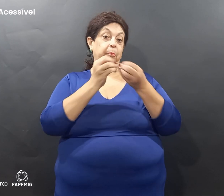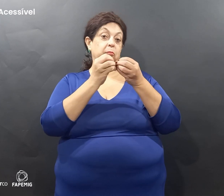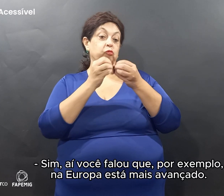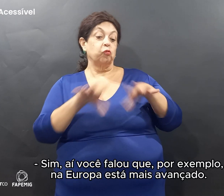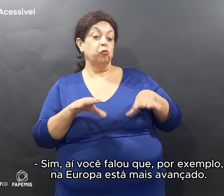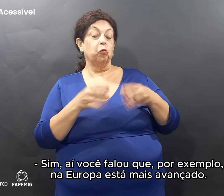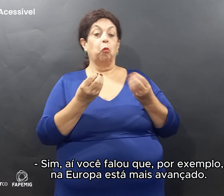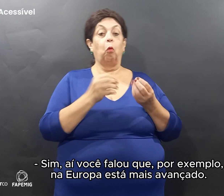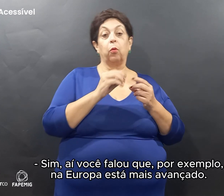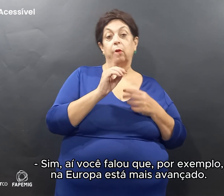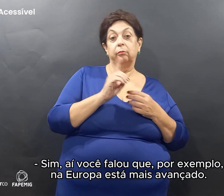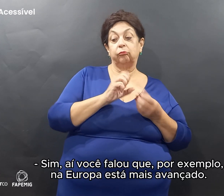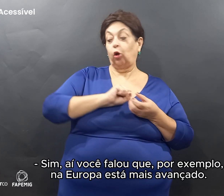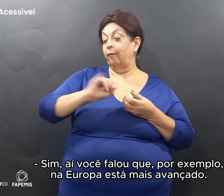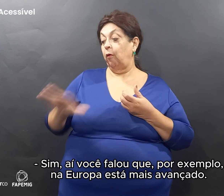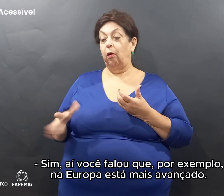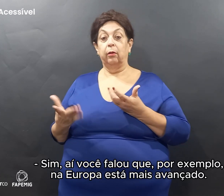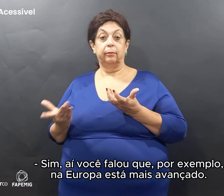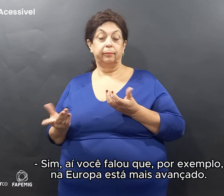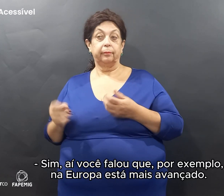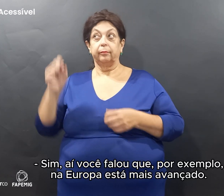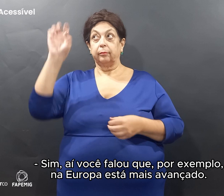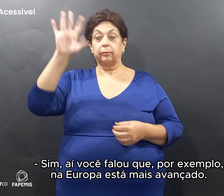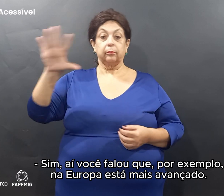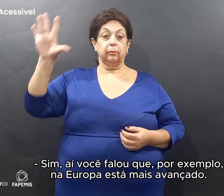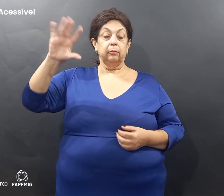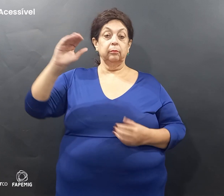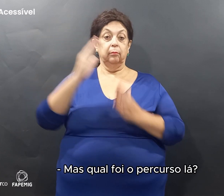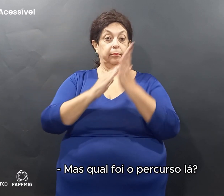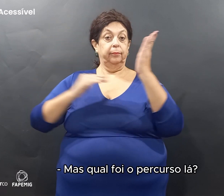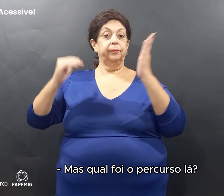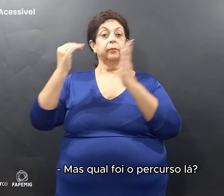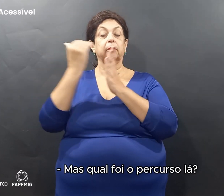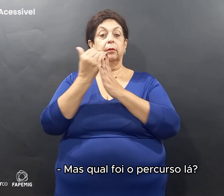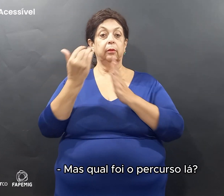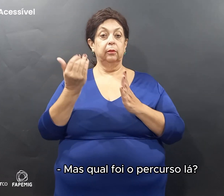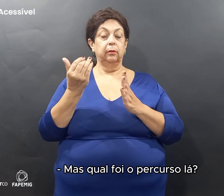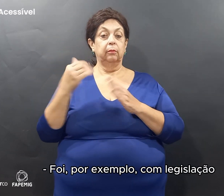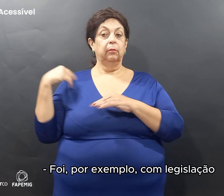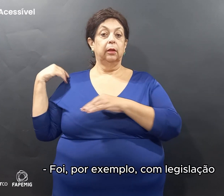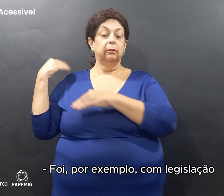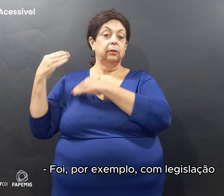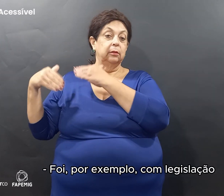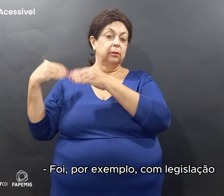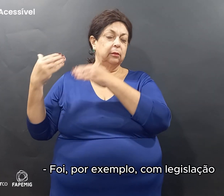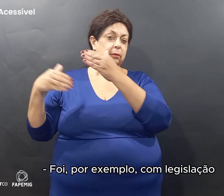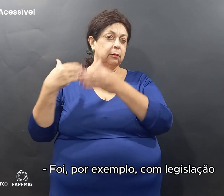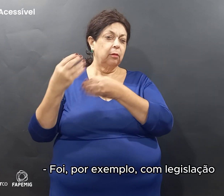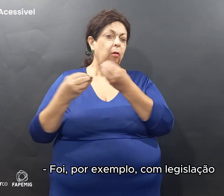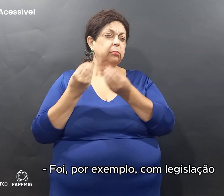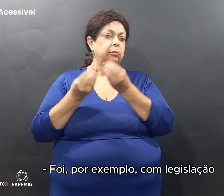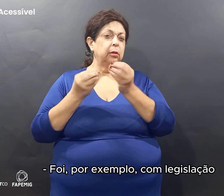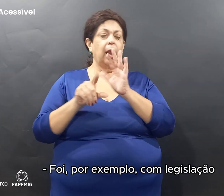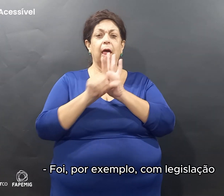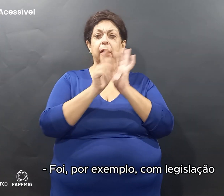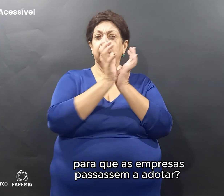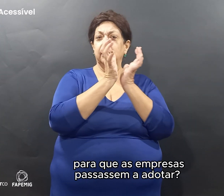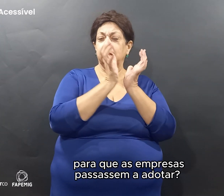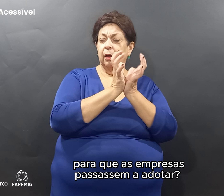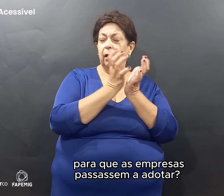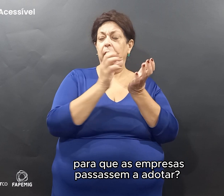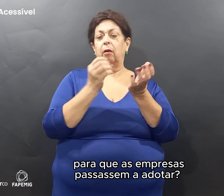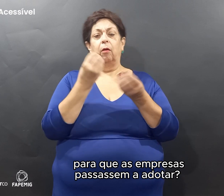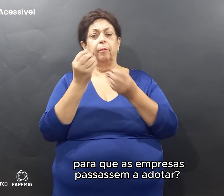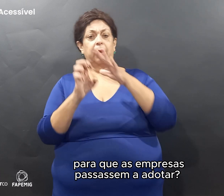empresa. Sim, aí você falou que, por exemplo, na Europa está mais avançado. Mas qual que foi o percurso lá? Foi, por exemplo, com legislação para que